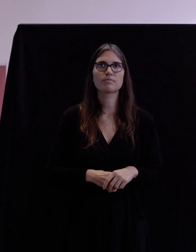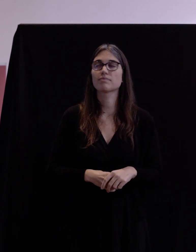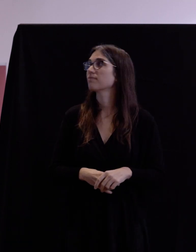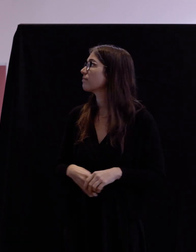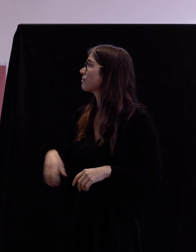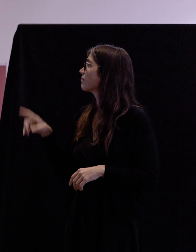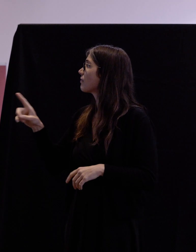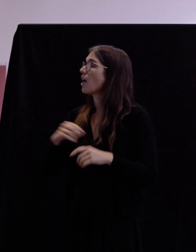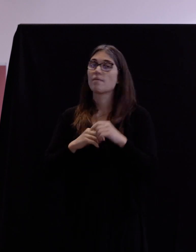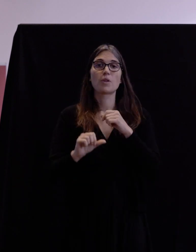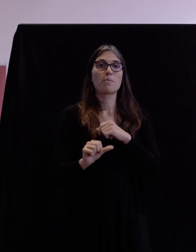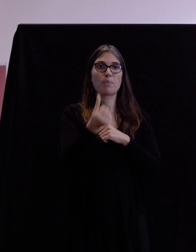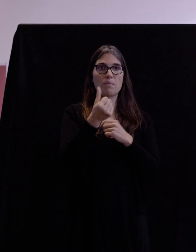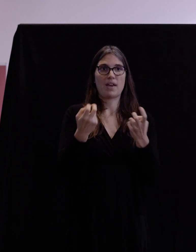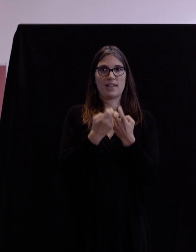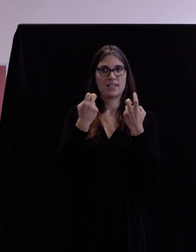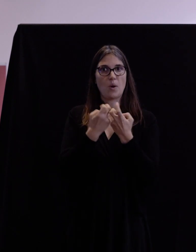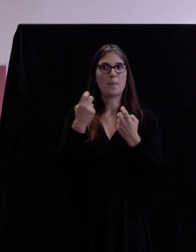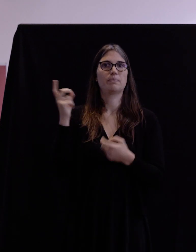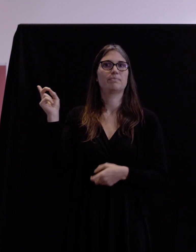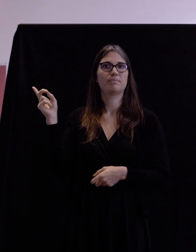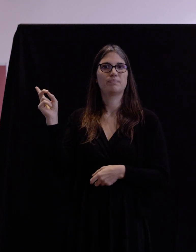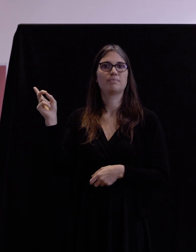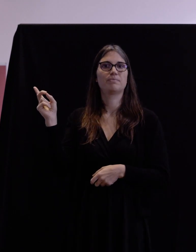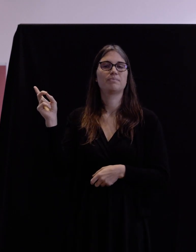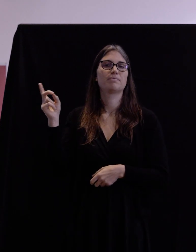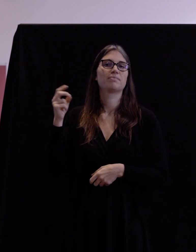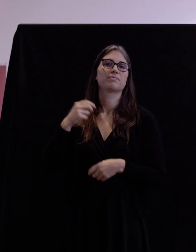garçon qui a donc un syndrome de charge,